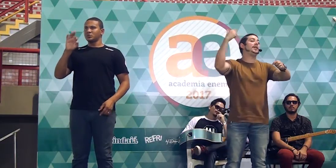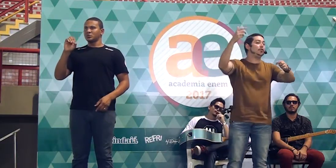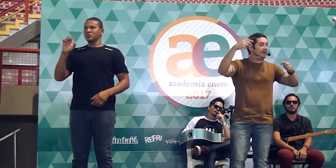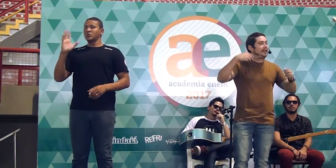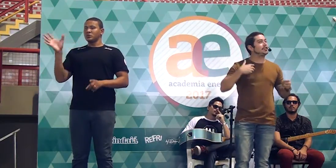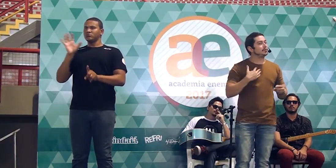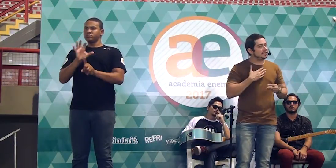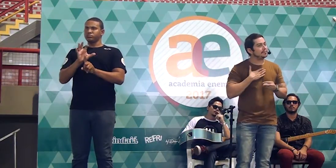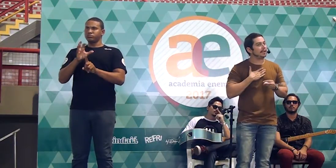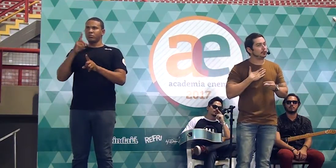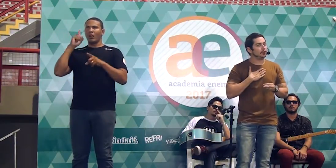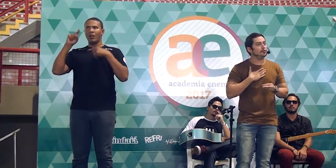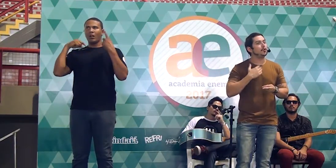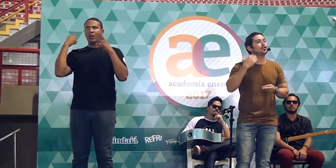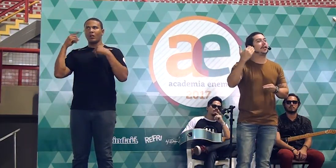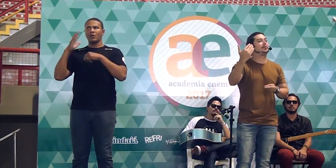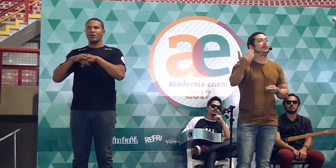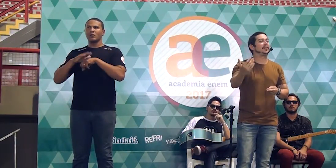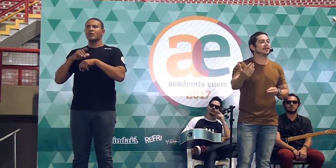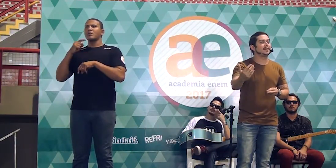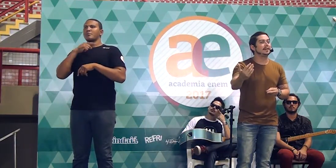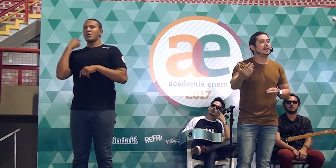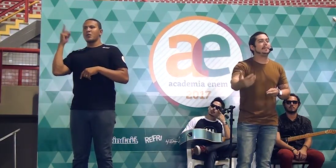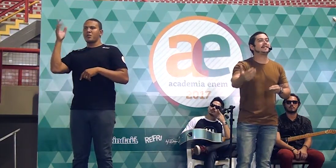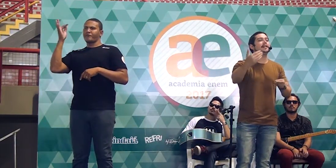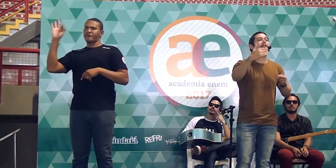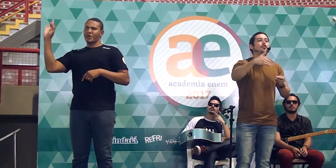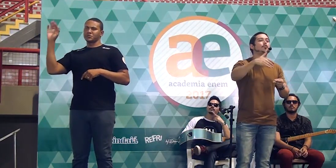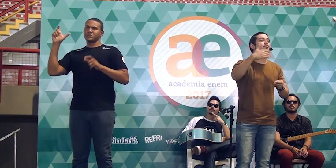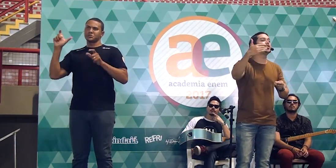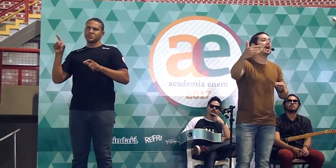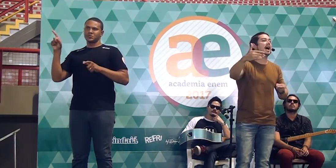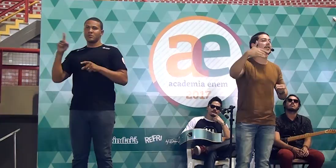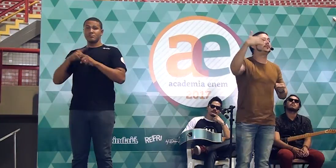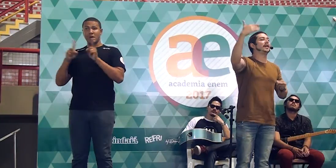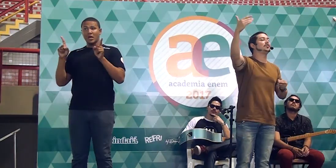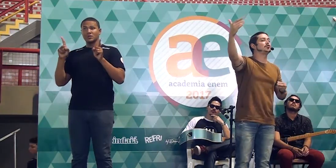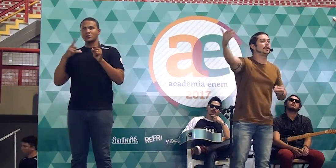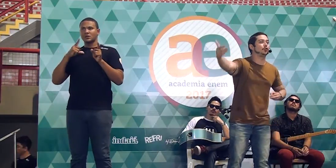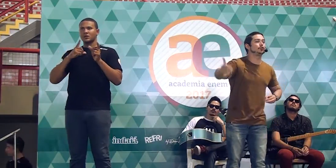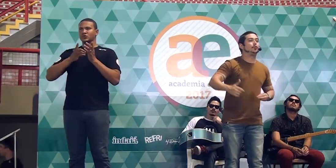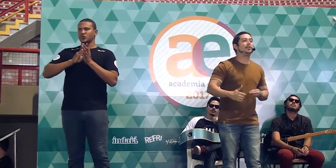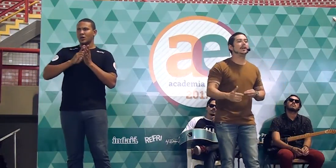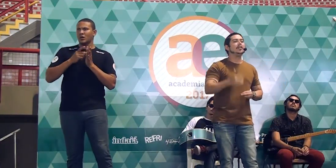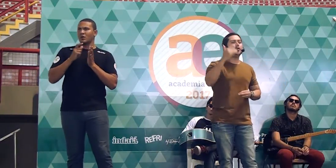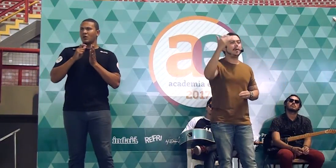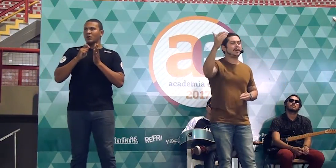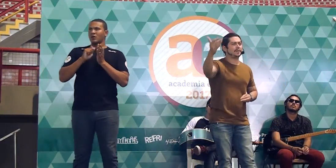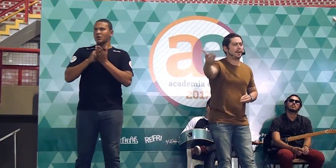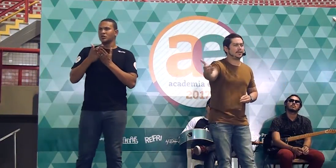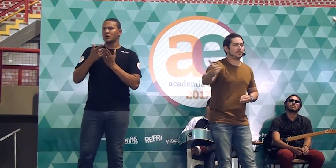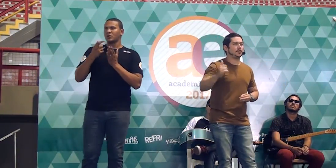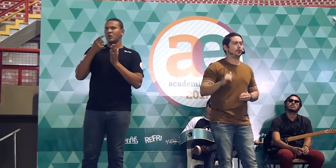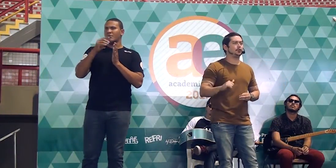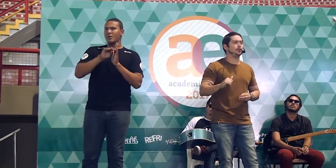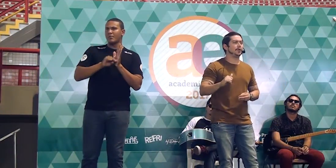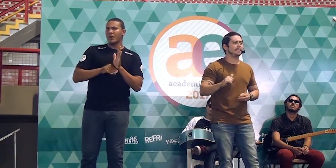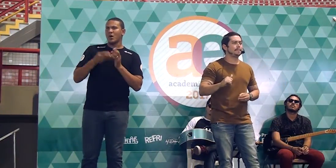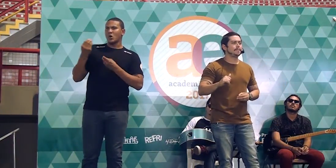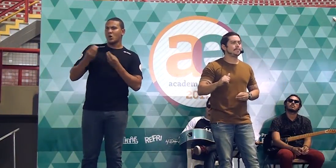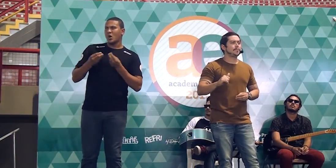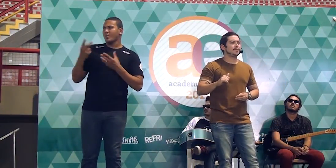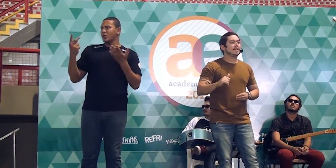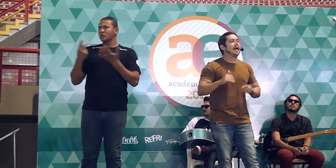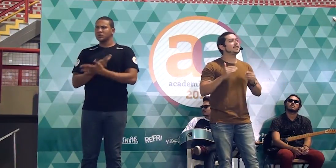e o Frei Tito se matou no mosteiro na França, mas ele deixou um diário falando sobre a tortura, como eram as práticas de